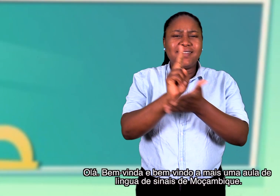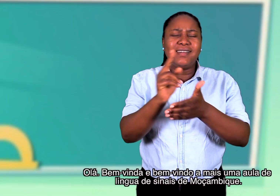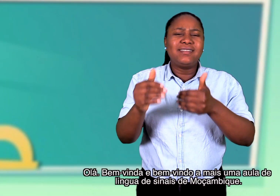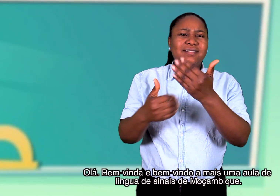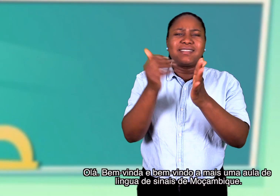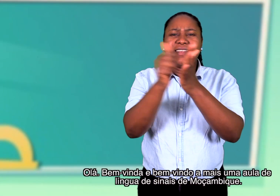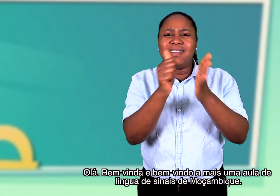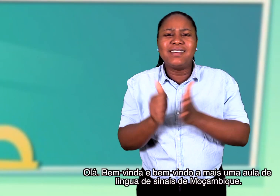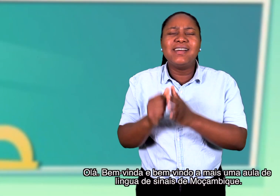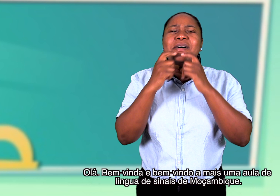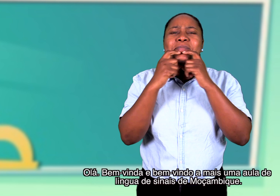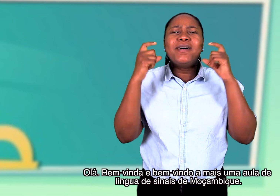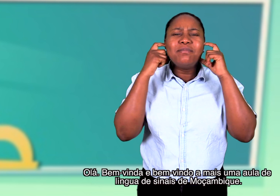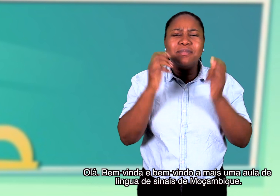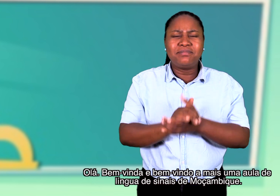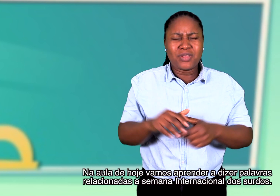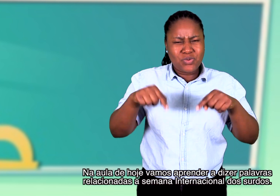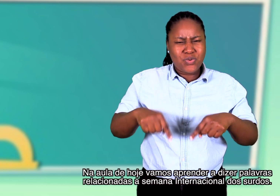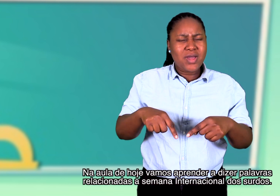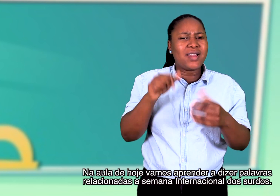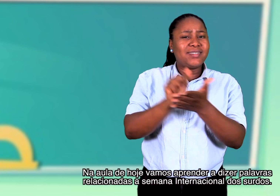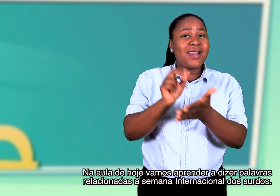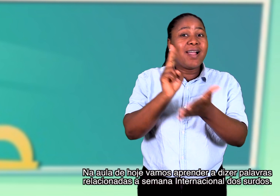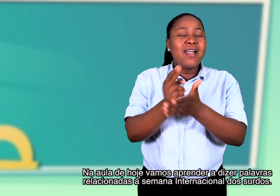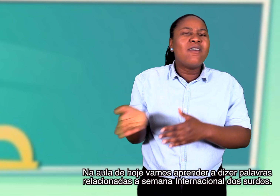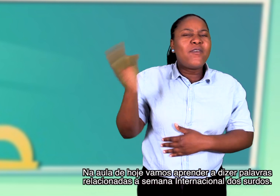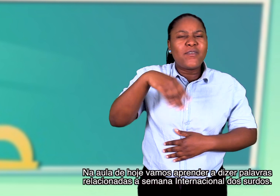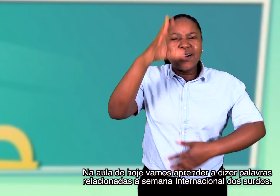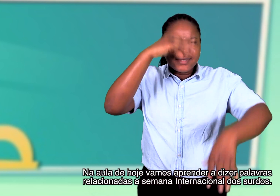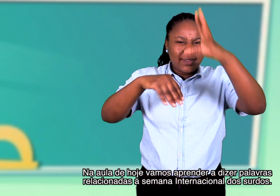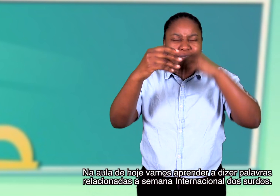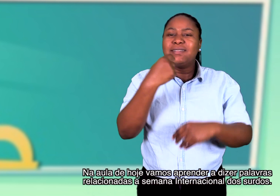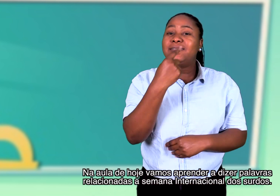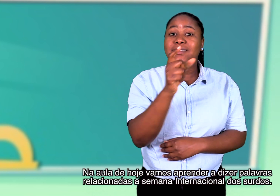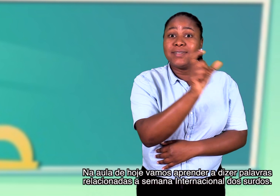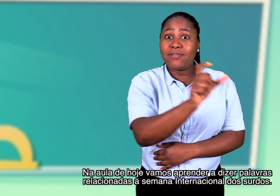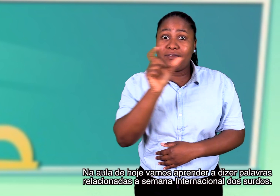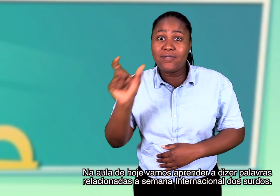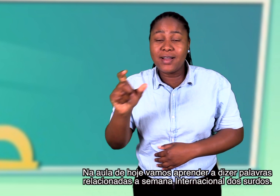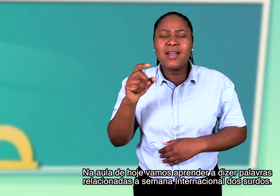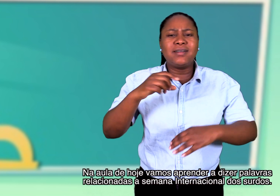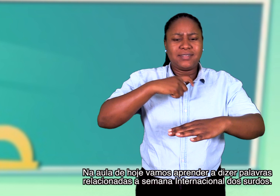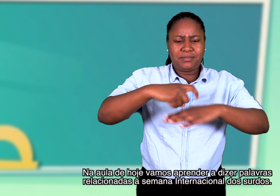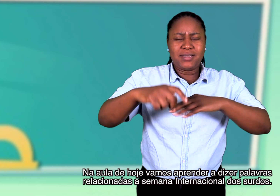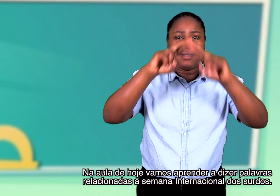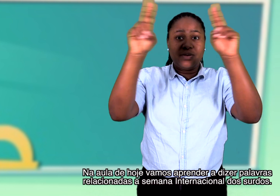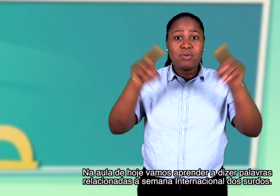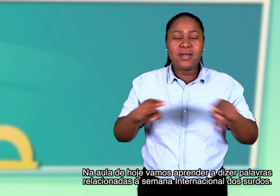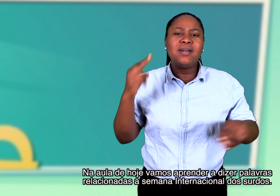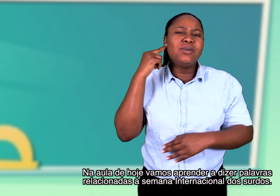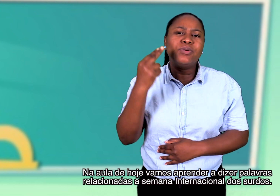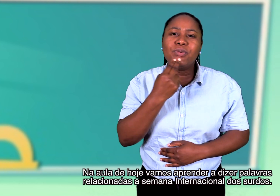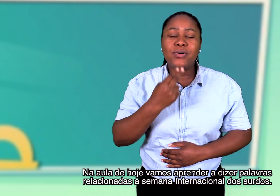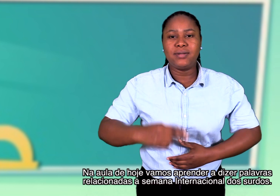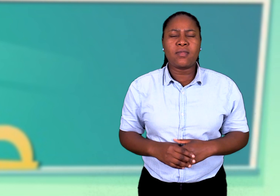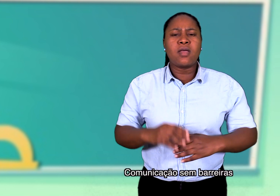de língua de sinais de Moçambique. Na aula de hoje, vamos aprender a dizer palavras relacionadas à Semana Internacional